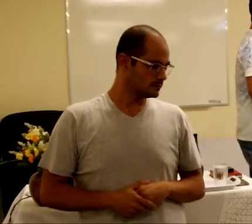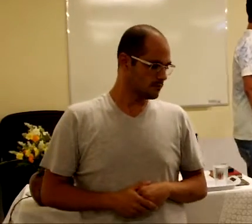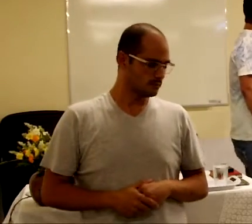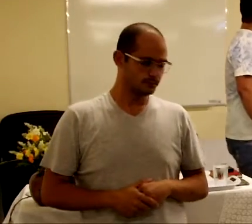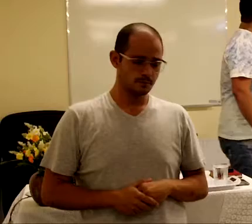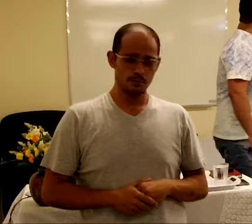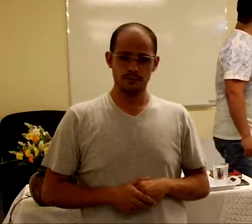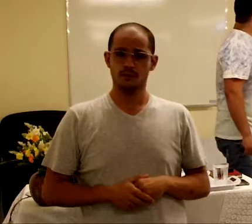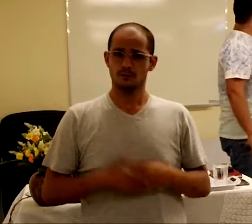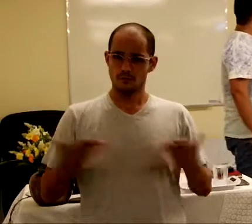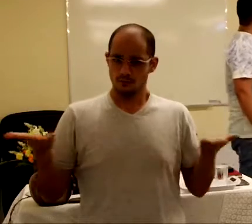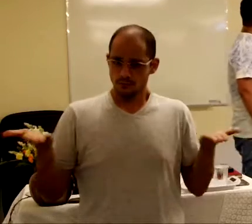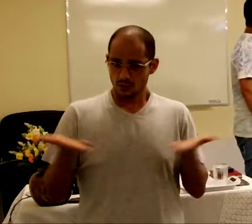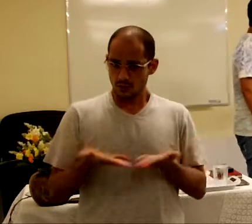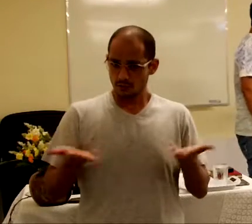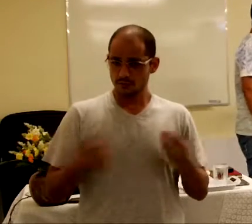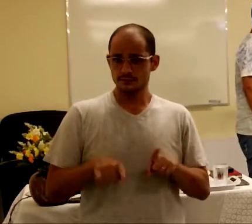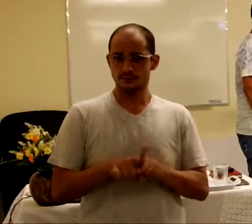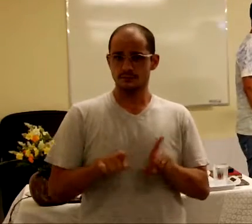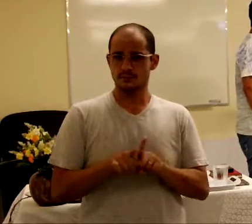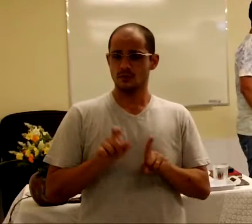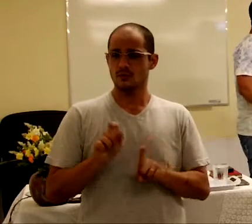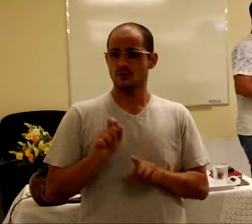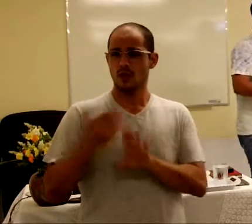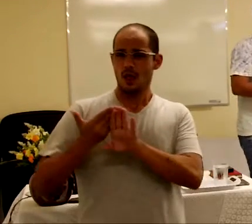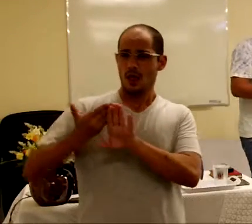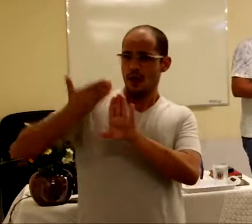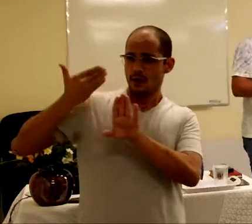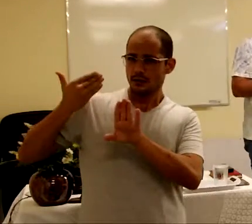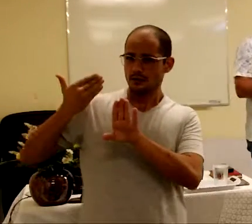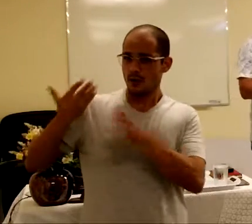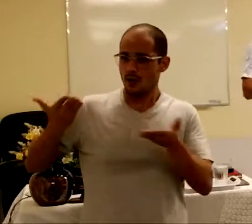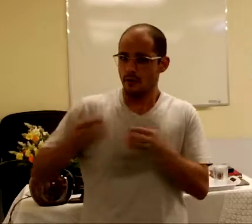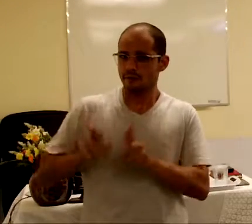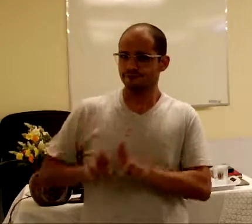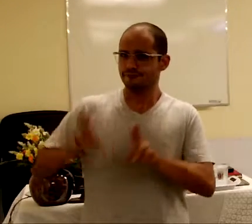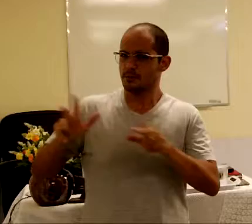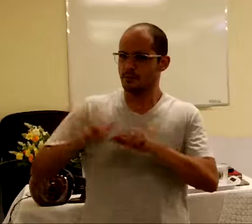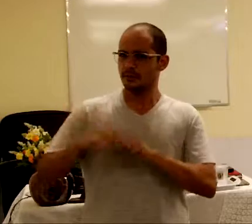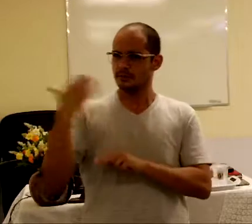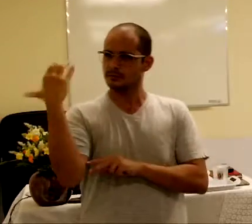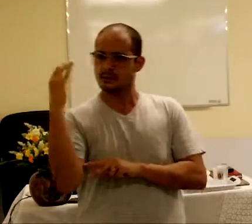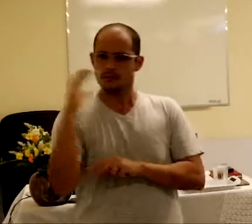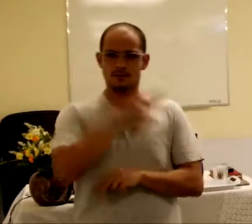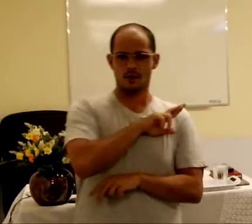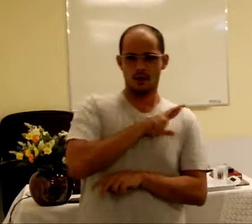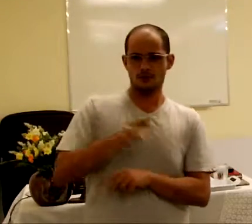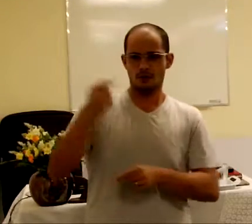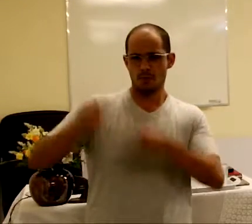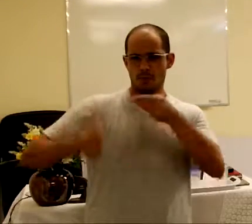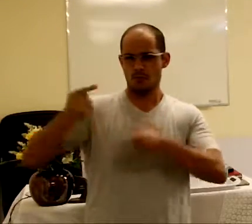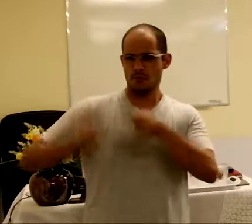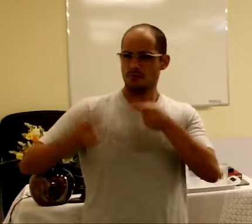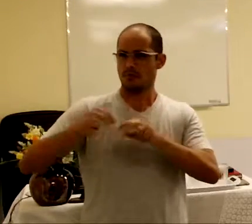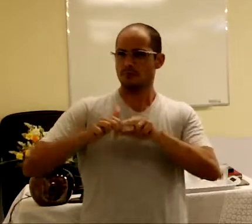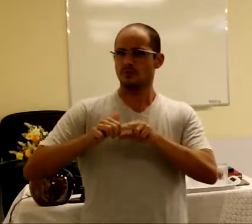E hoje em dia também, ao contrário do que se tinha há muito tempo, onde ciência e religião brigavam muito por conta da